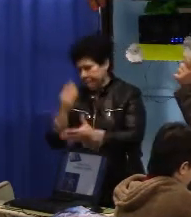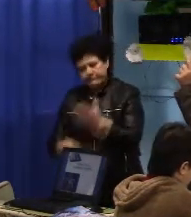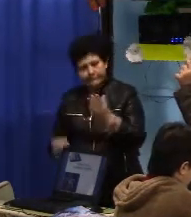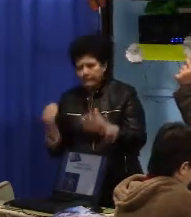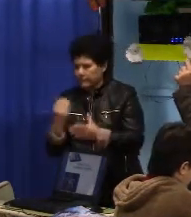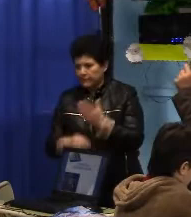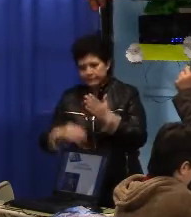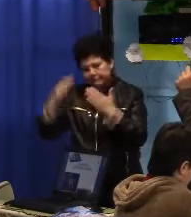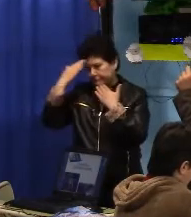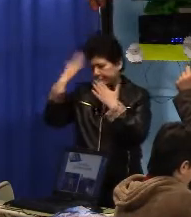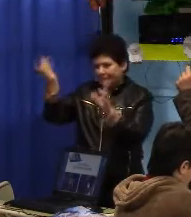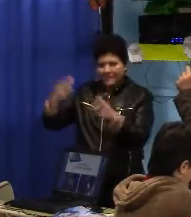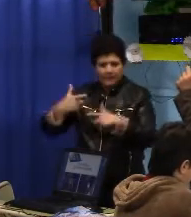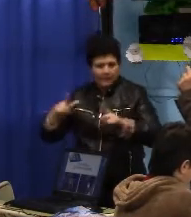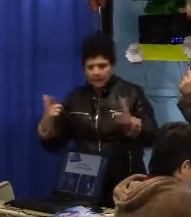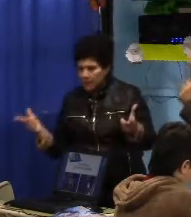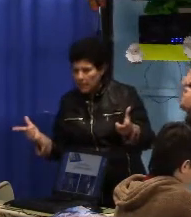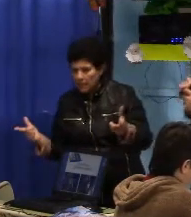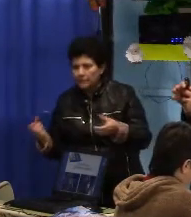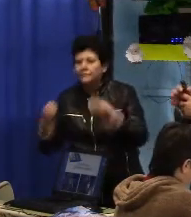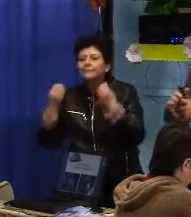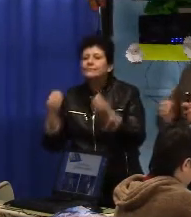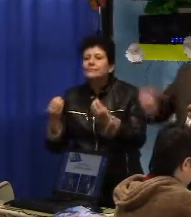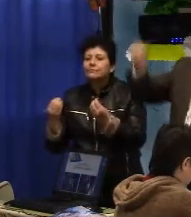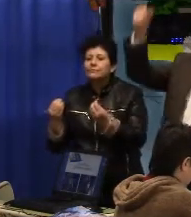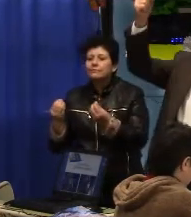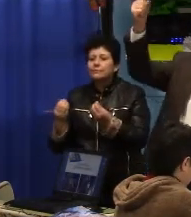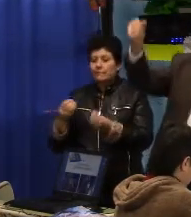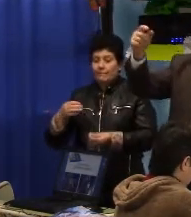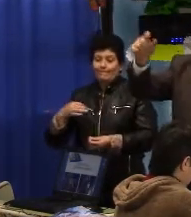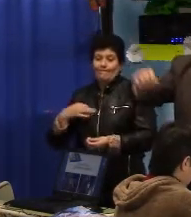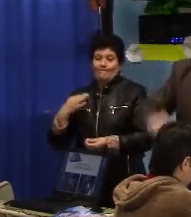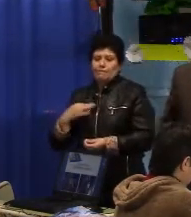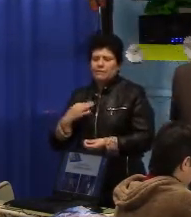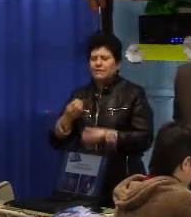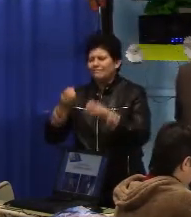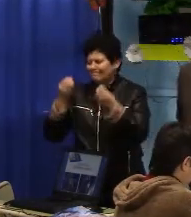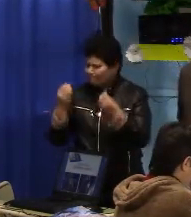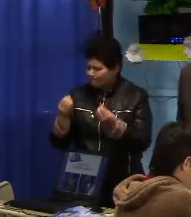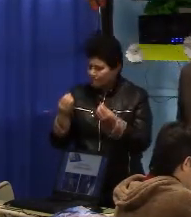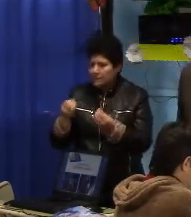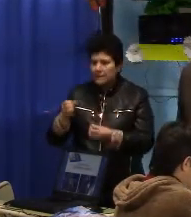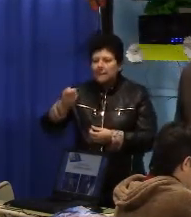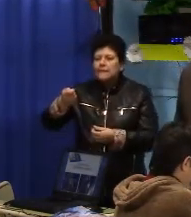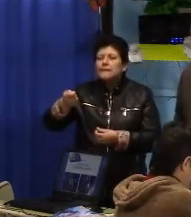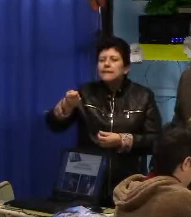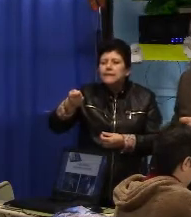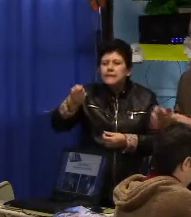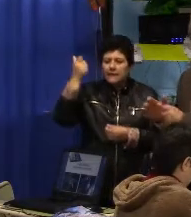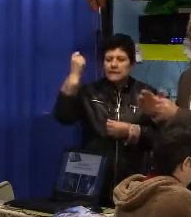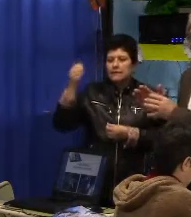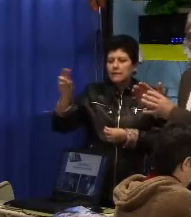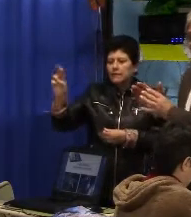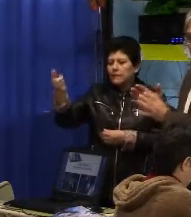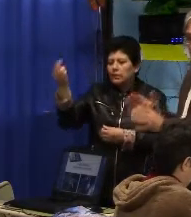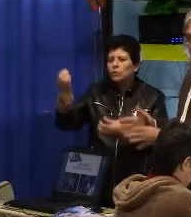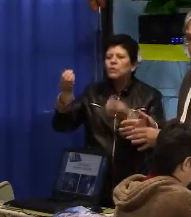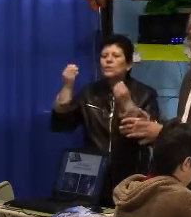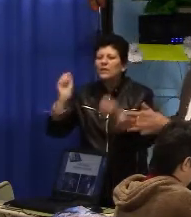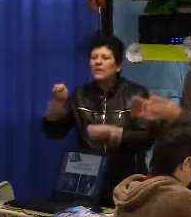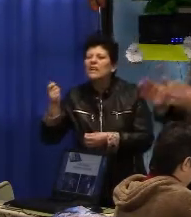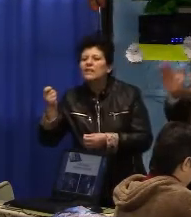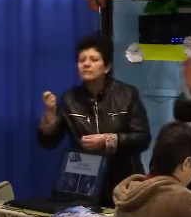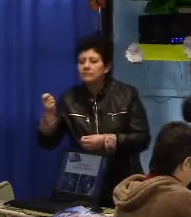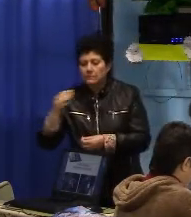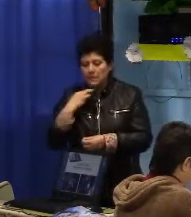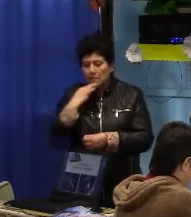no creía, y lo transformó en un hombre que casi mata a su hijo. De mentir diciendo que no era su